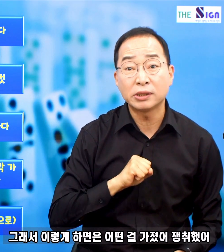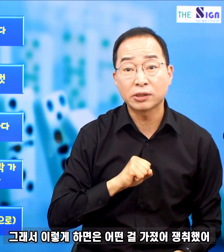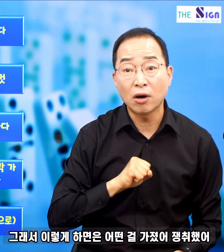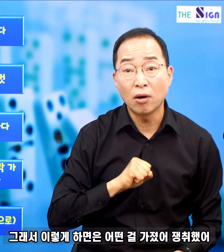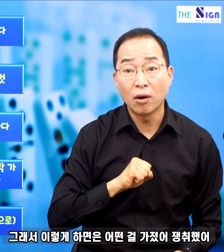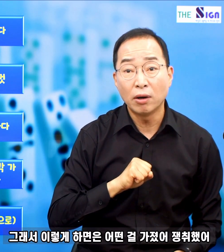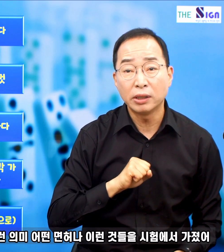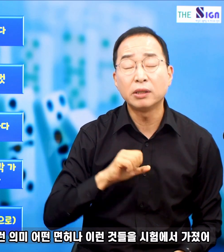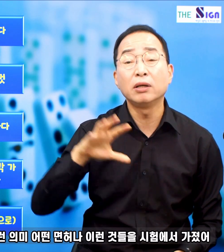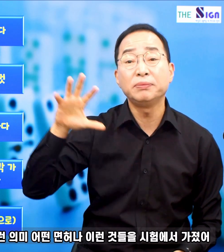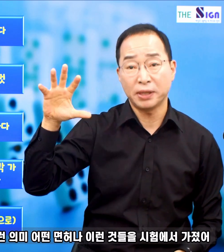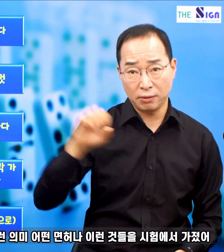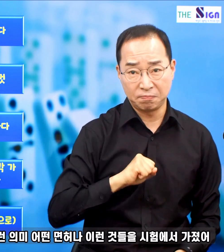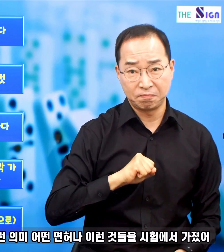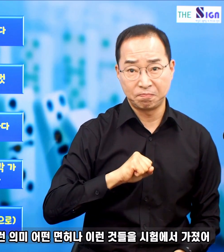쟁취했어 이런 의미.